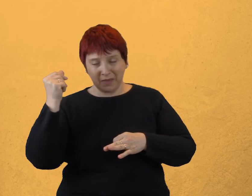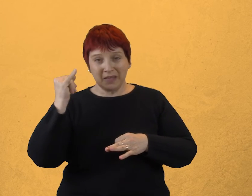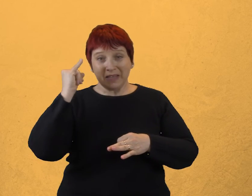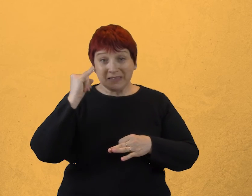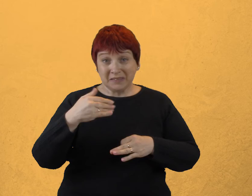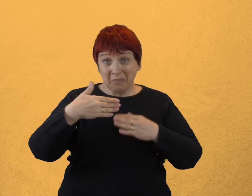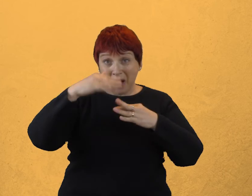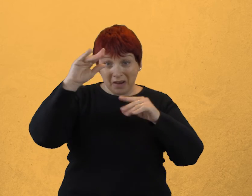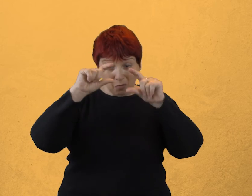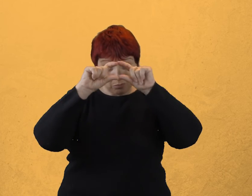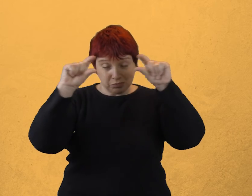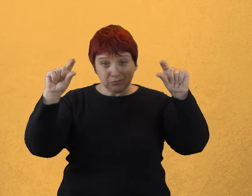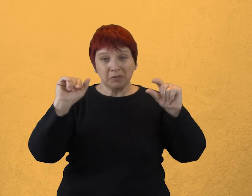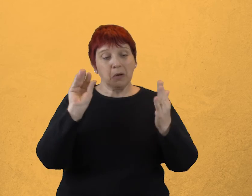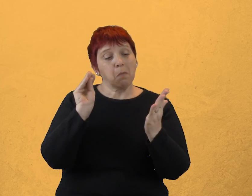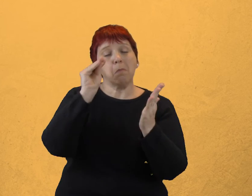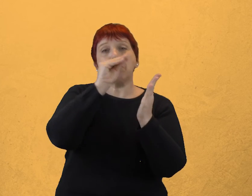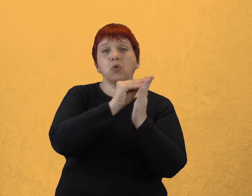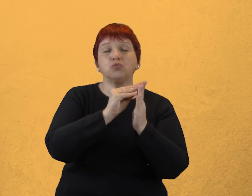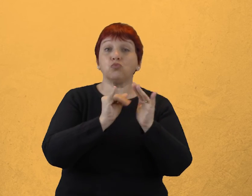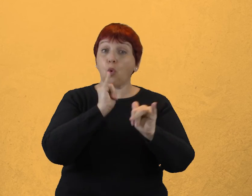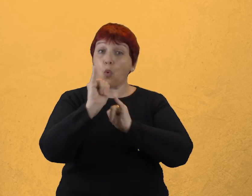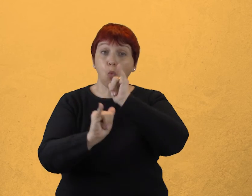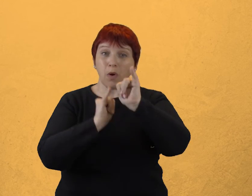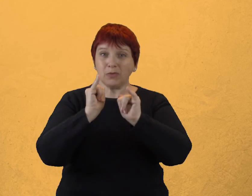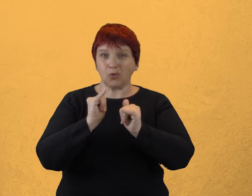el encabezamiento pusimos cuento